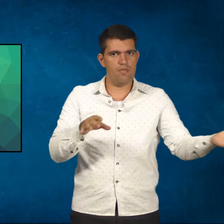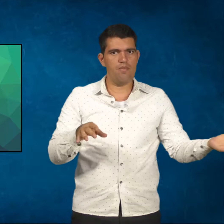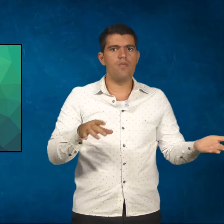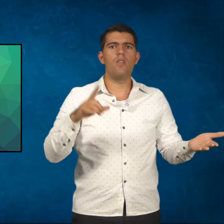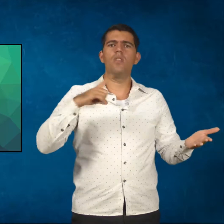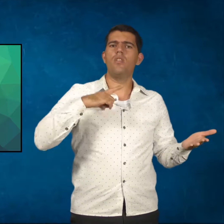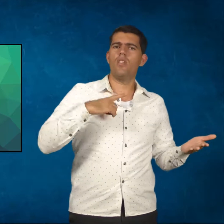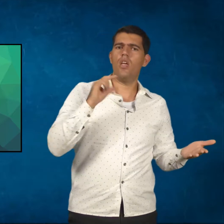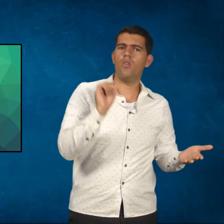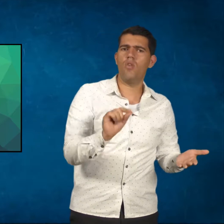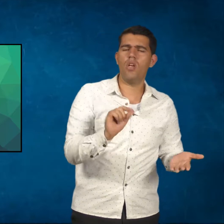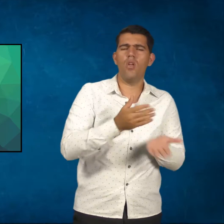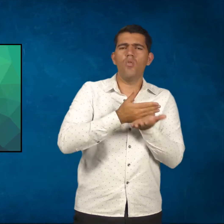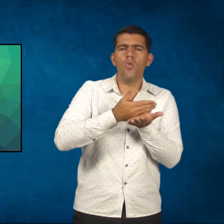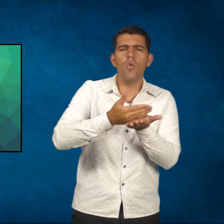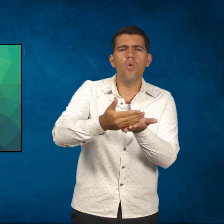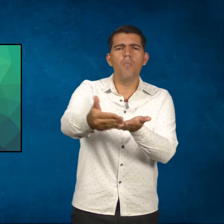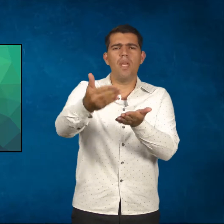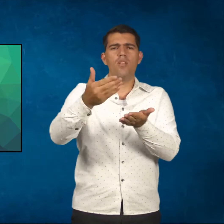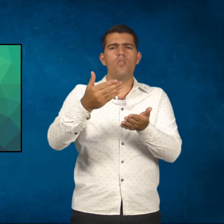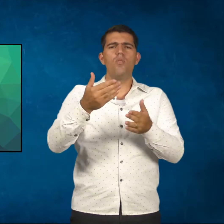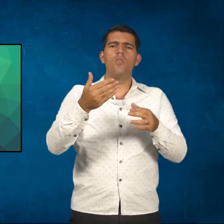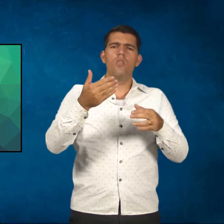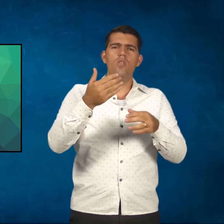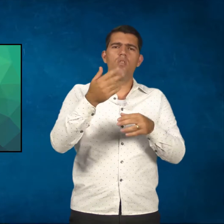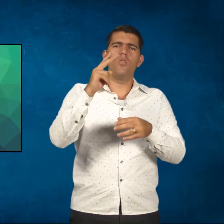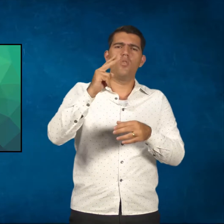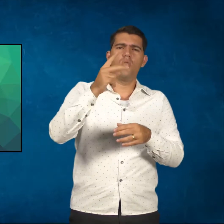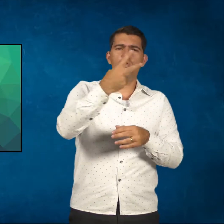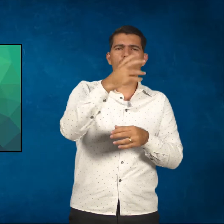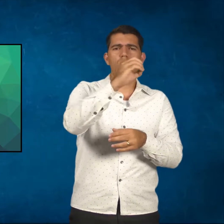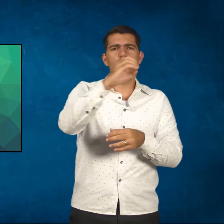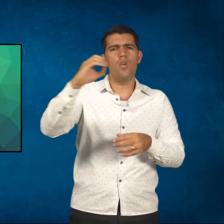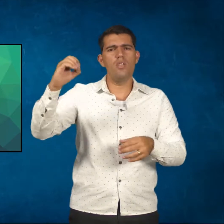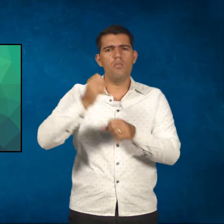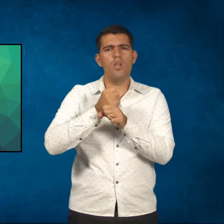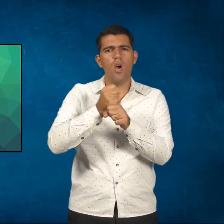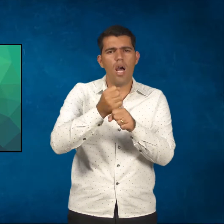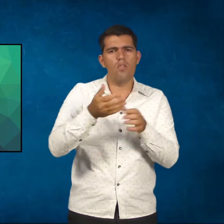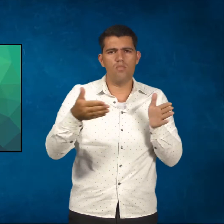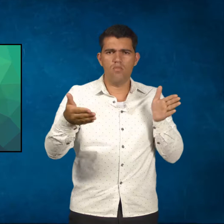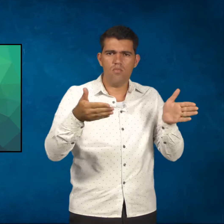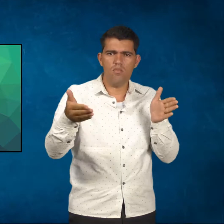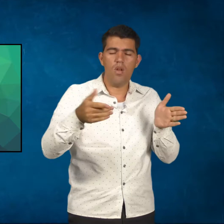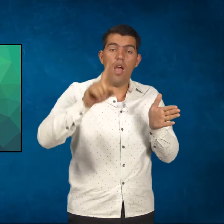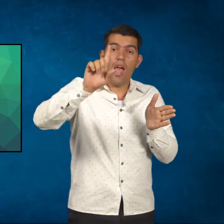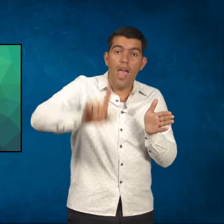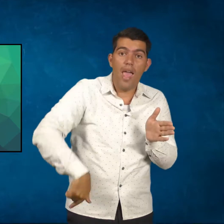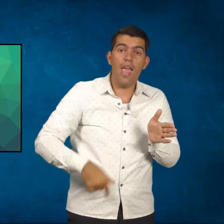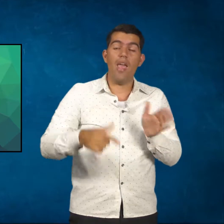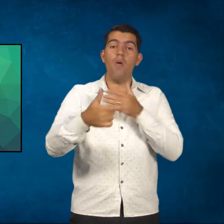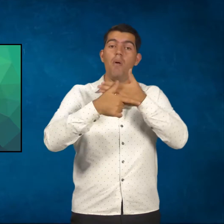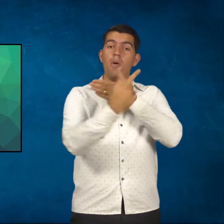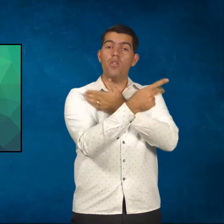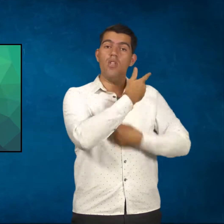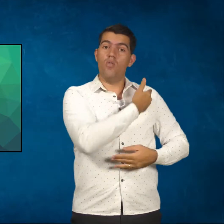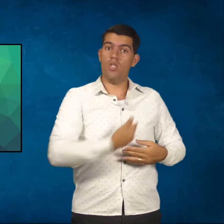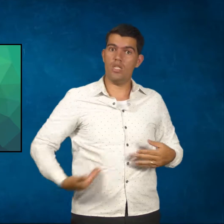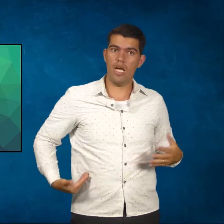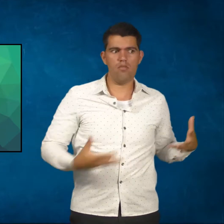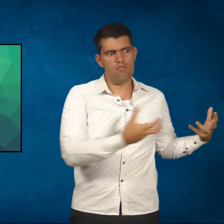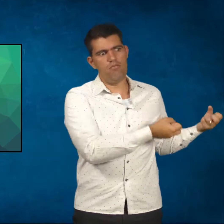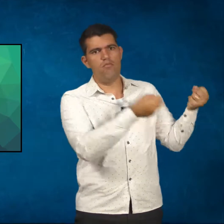é somente no início dos anos 2000 que se procura resgatar o papel do Estado no fomento